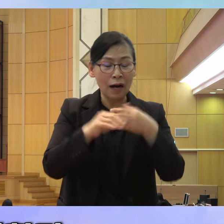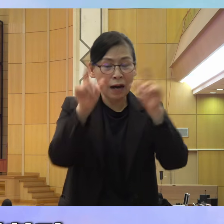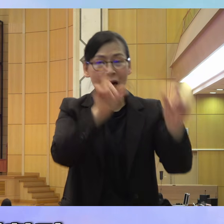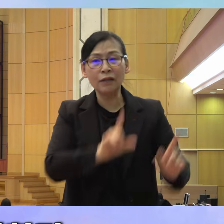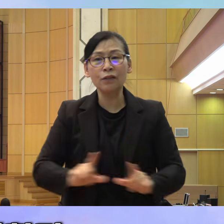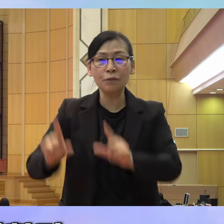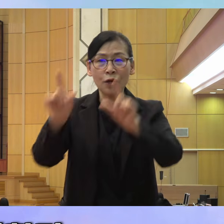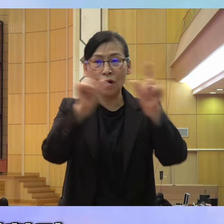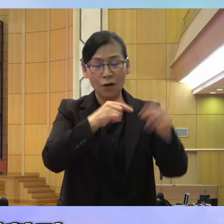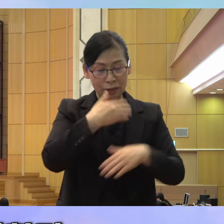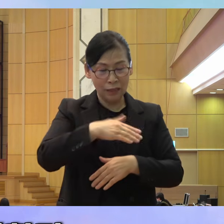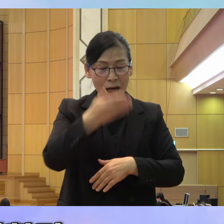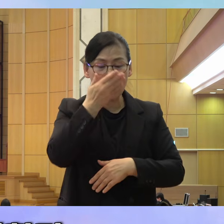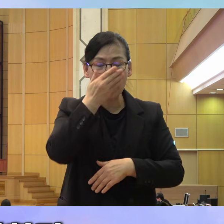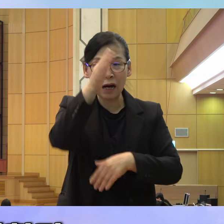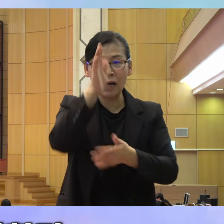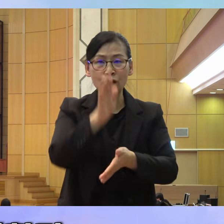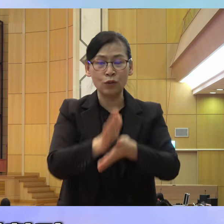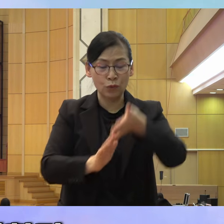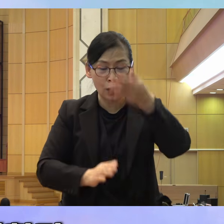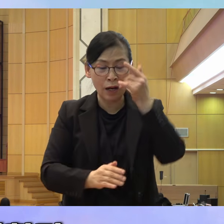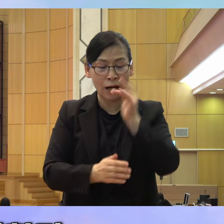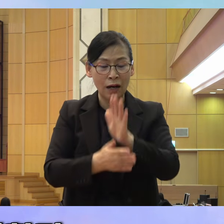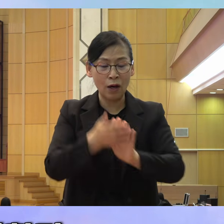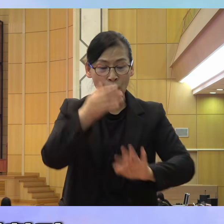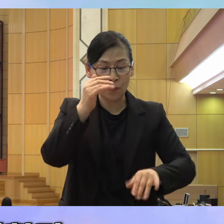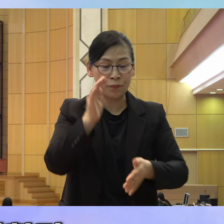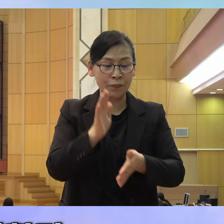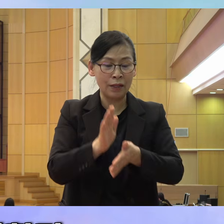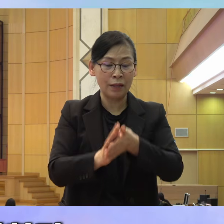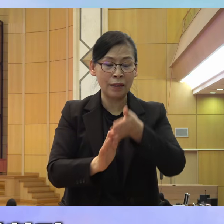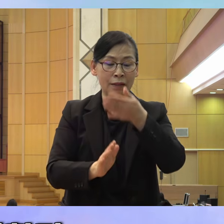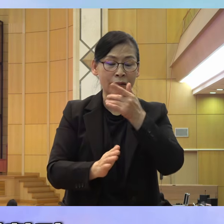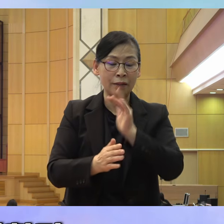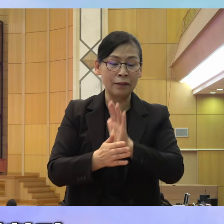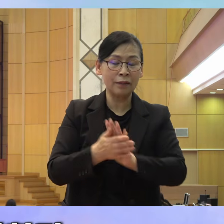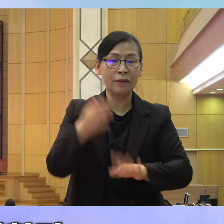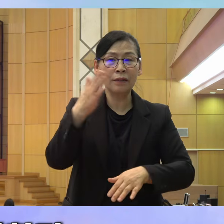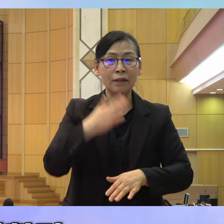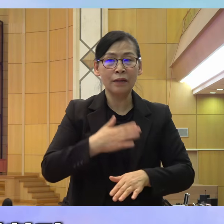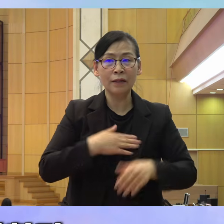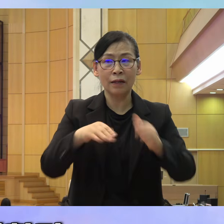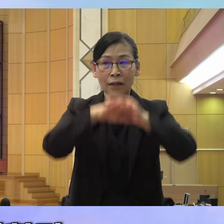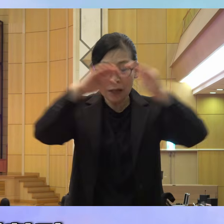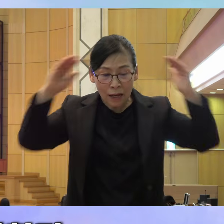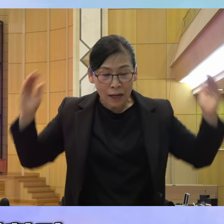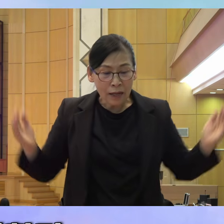은혜 아니면 살아갈 수가 없네.